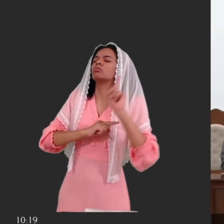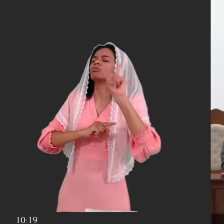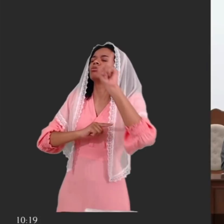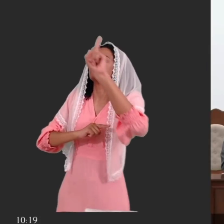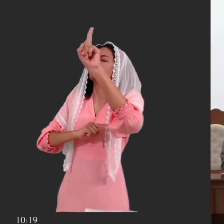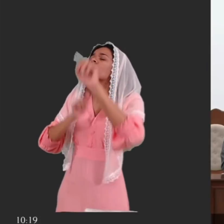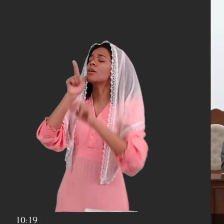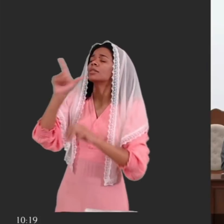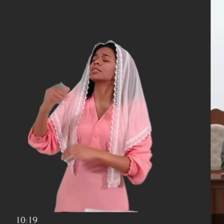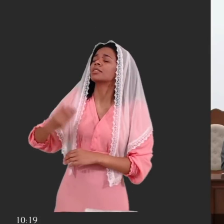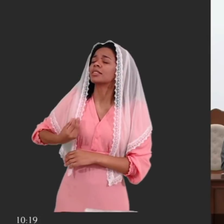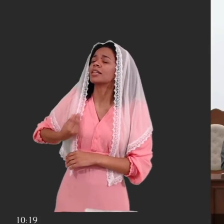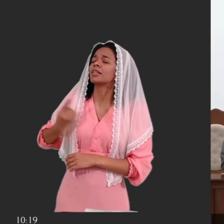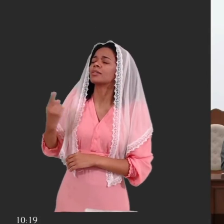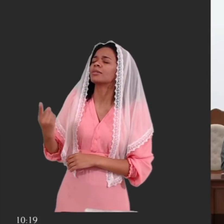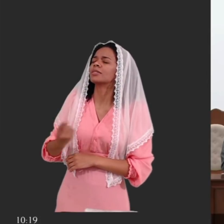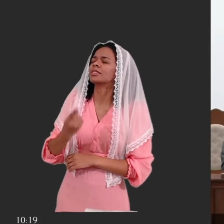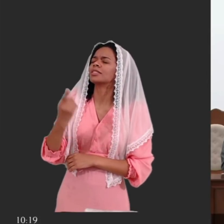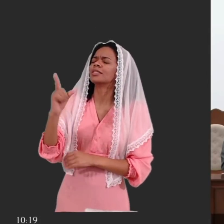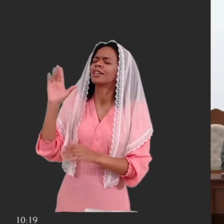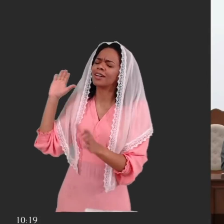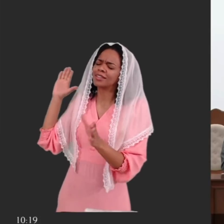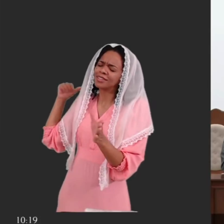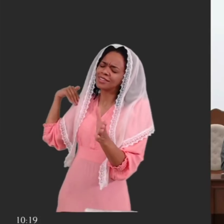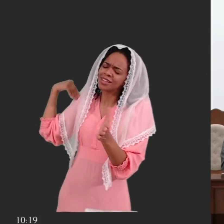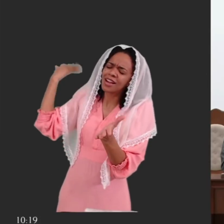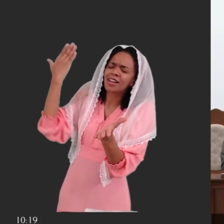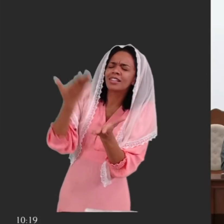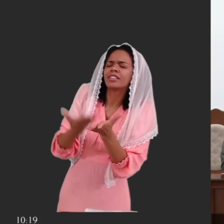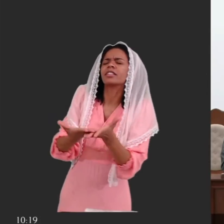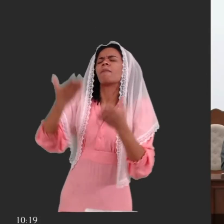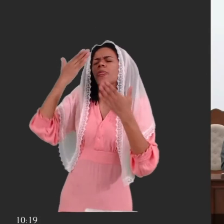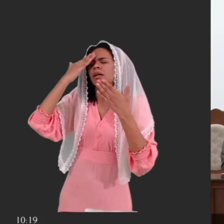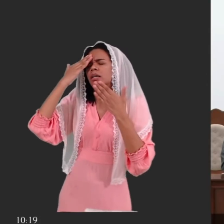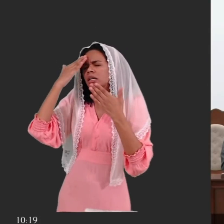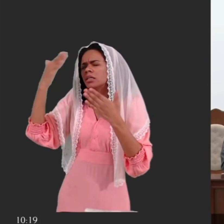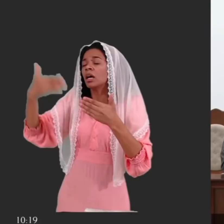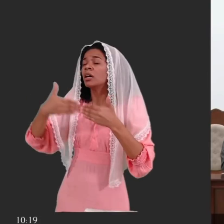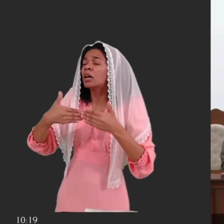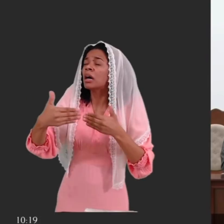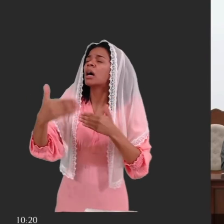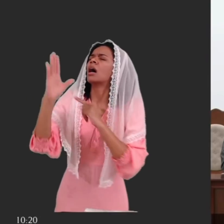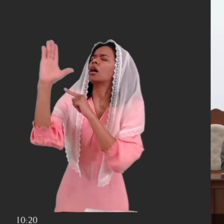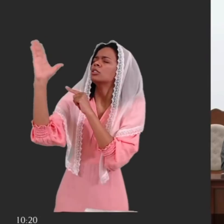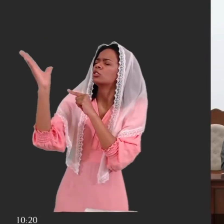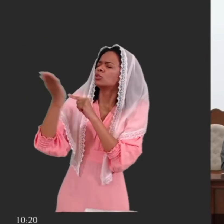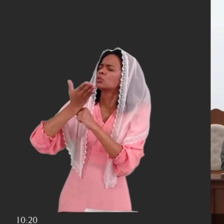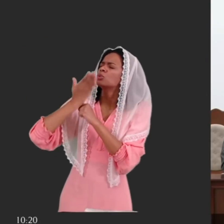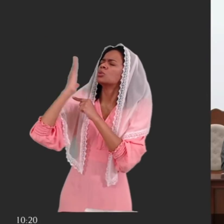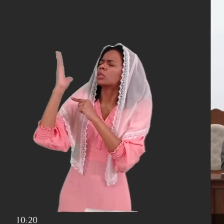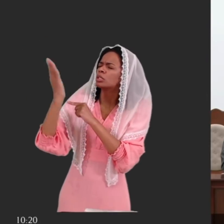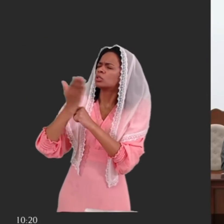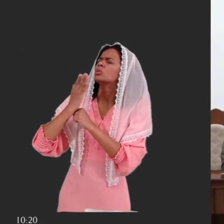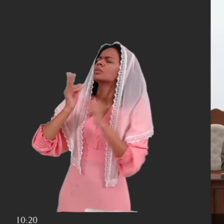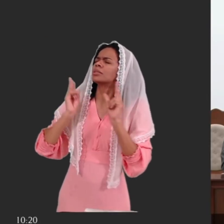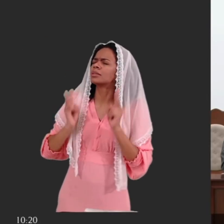eterna. Assim agradecemos até aqui, Senhor. Continua nos ajudando até o último momento